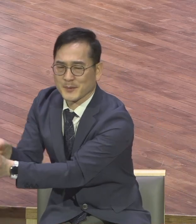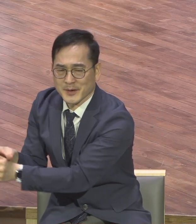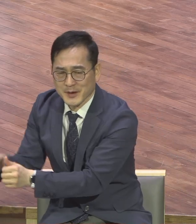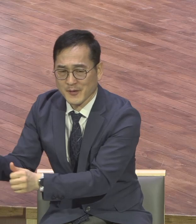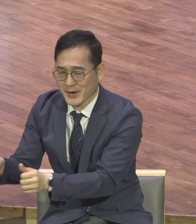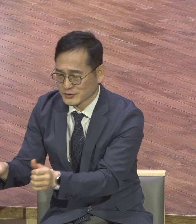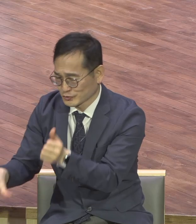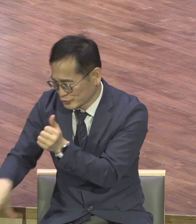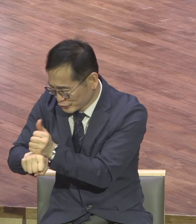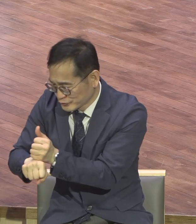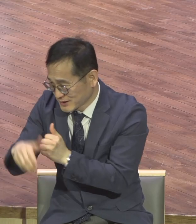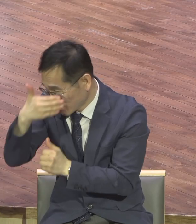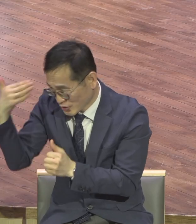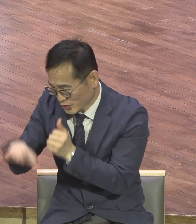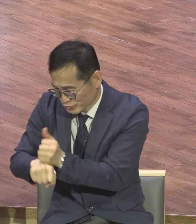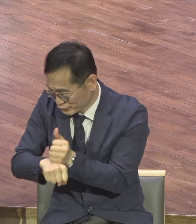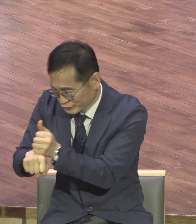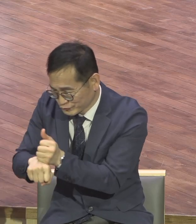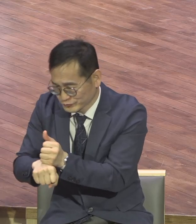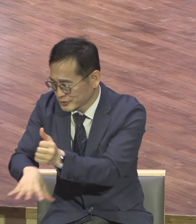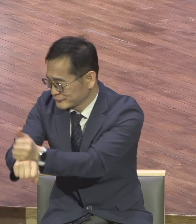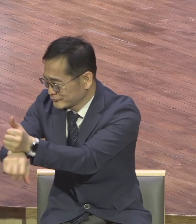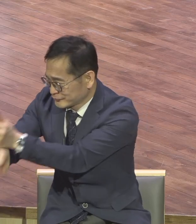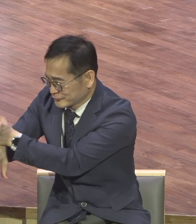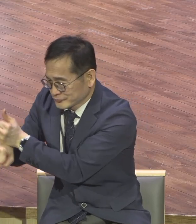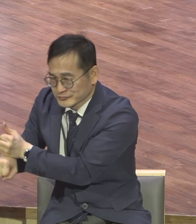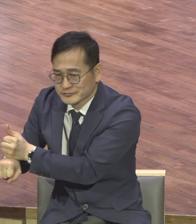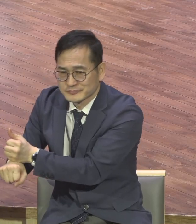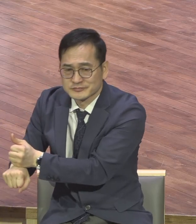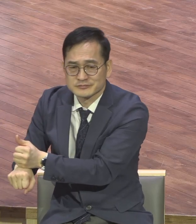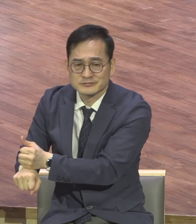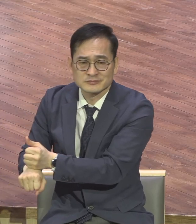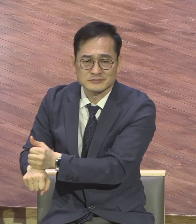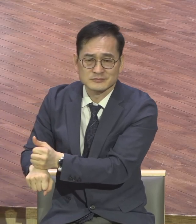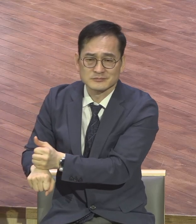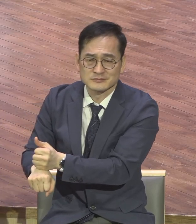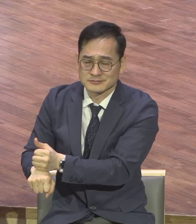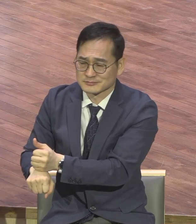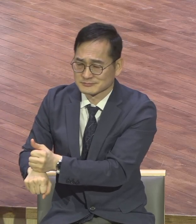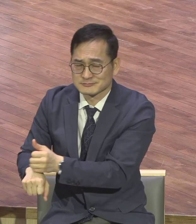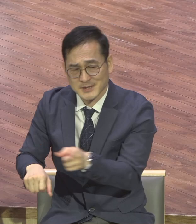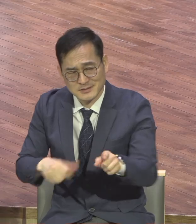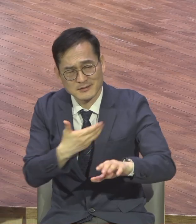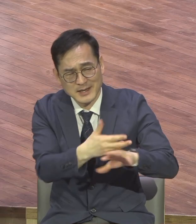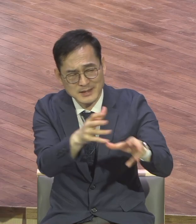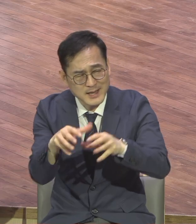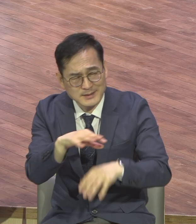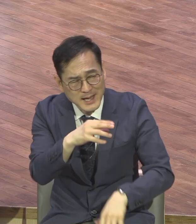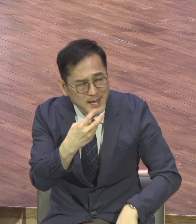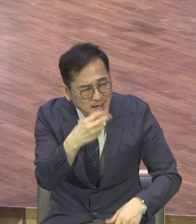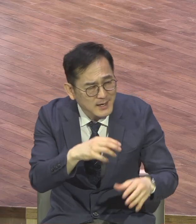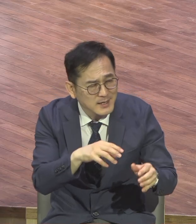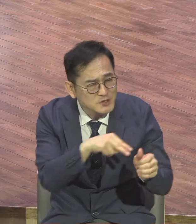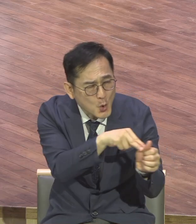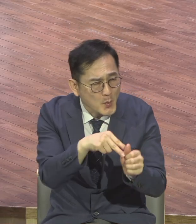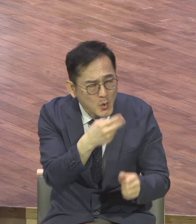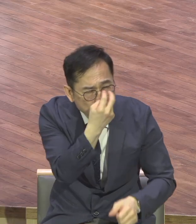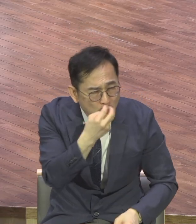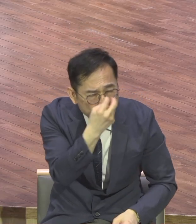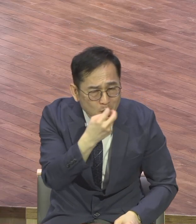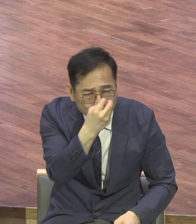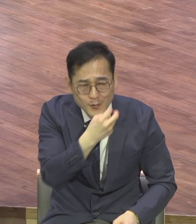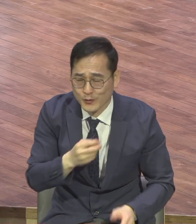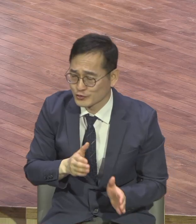믿으시기 바랍니다. 여러분들을 왜 피곤합니까? 저는 피곤한 건 내 자신이 싫어해요. 골치 아픈 거 싫어합니다. 그냥